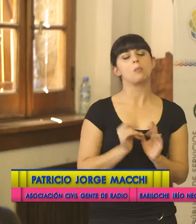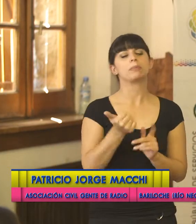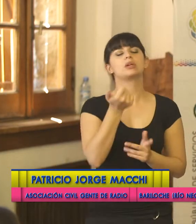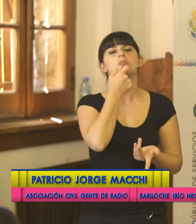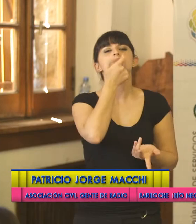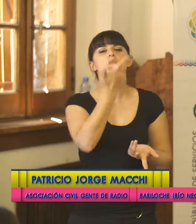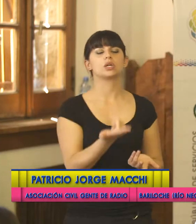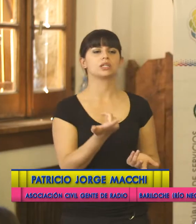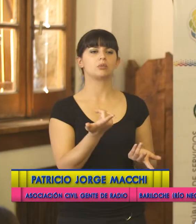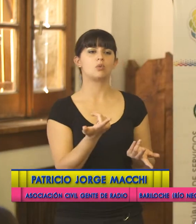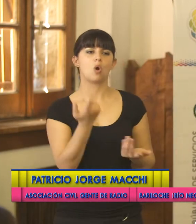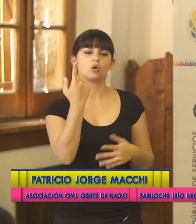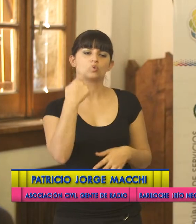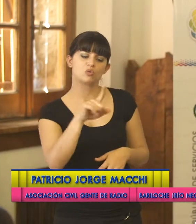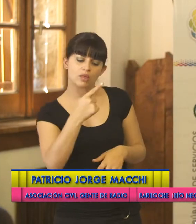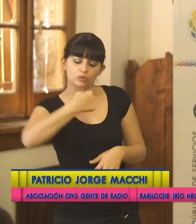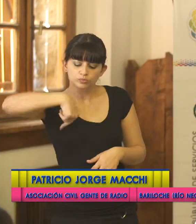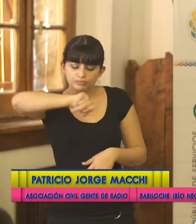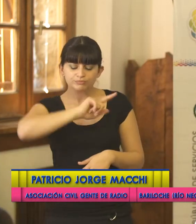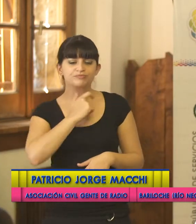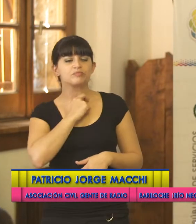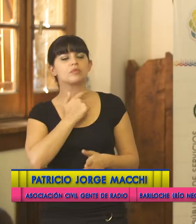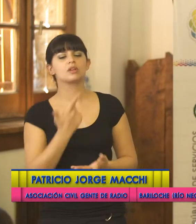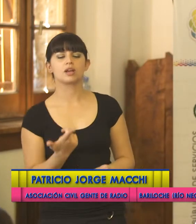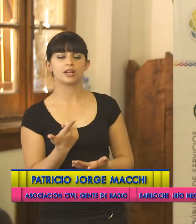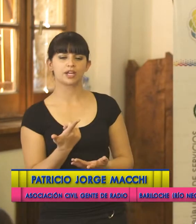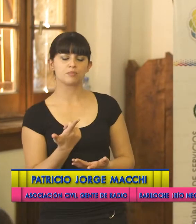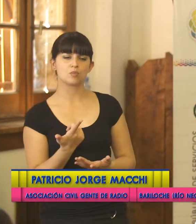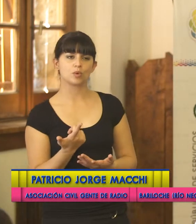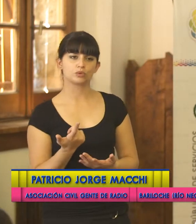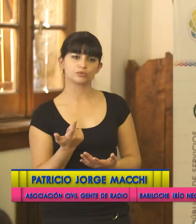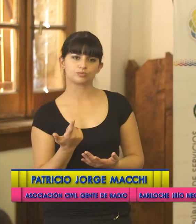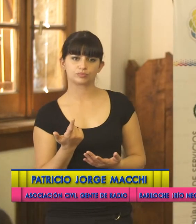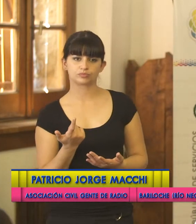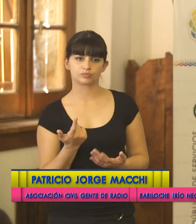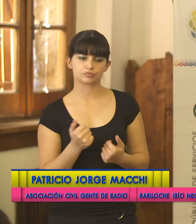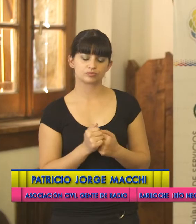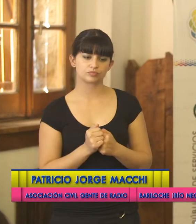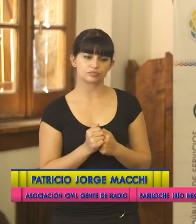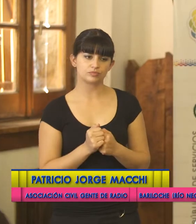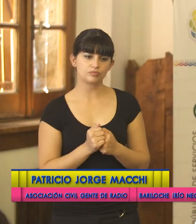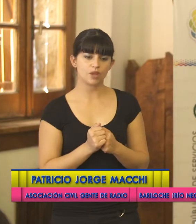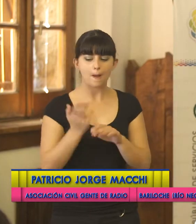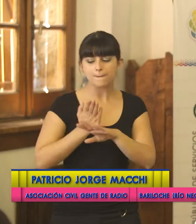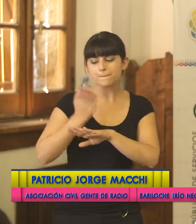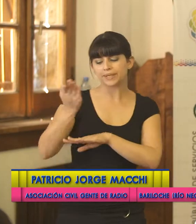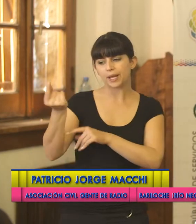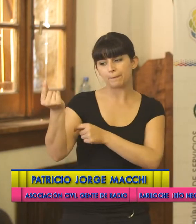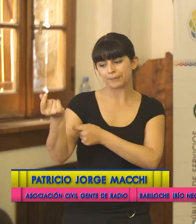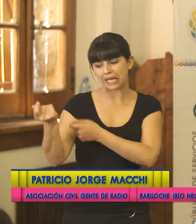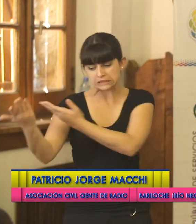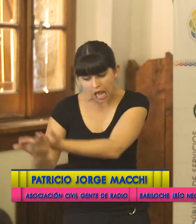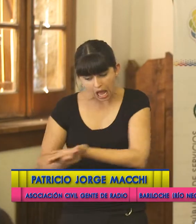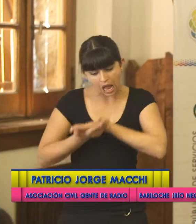pero cada vez que nosotros queremos entrar en alguna instancia de pedido de subsidio además